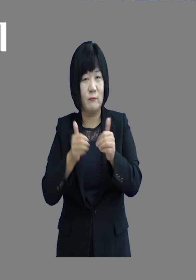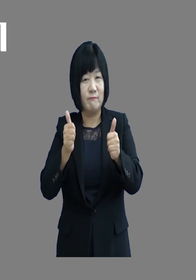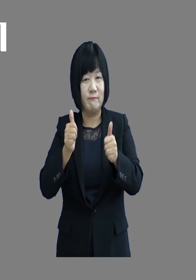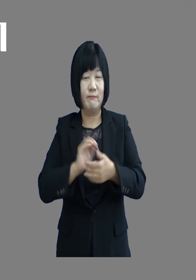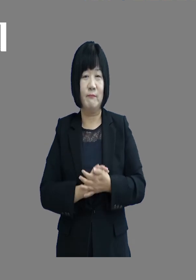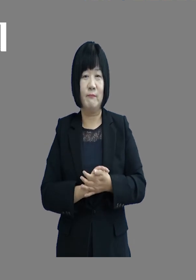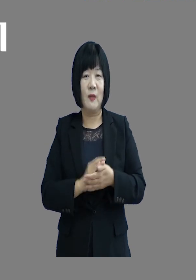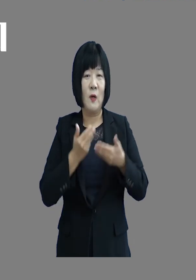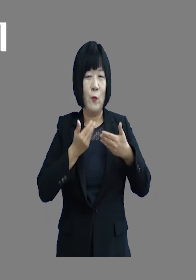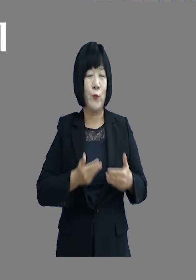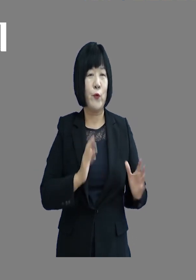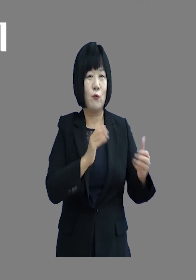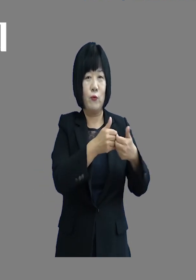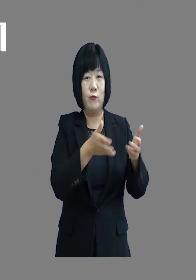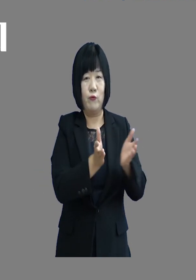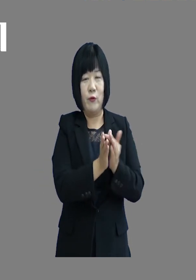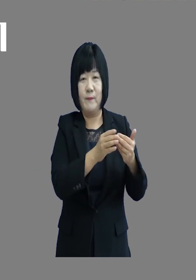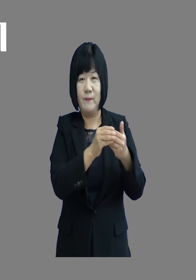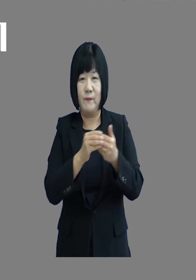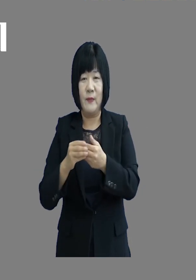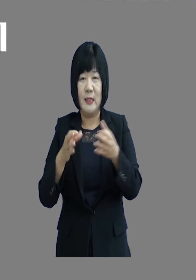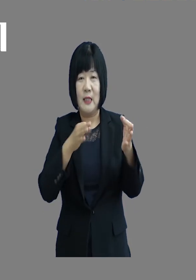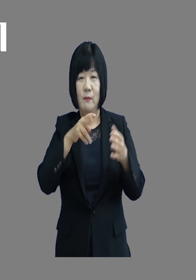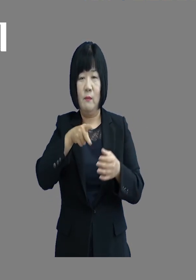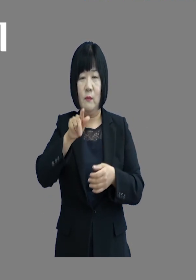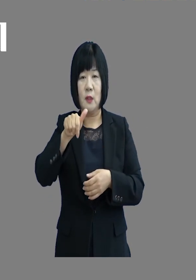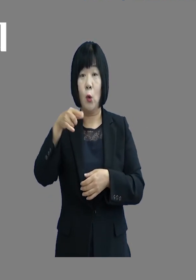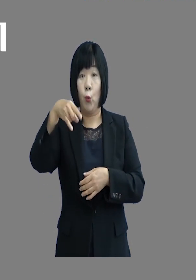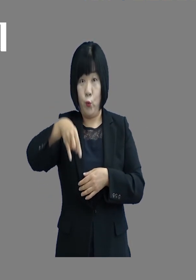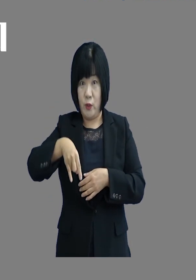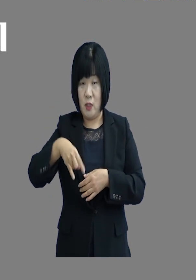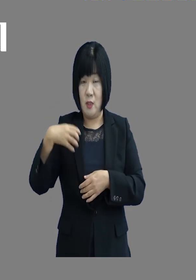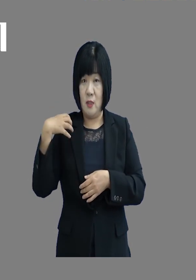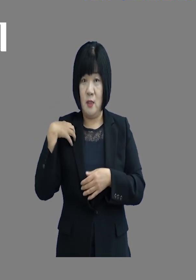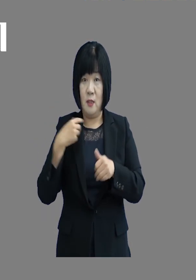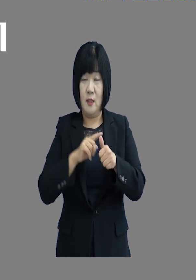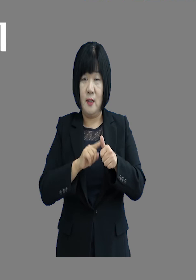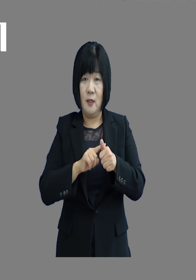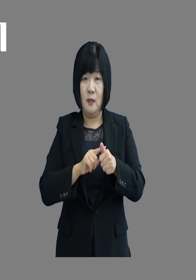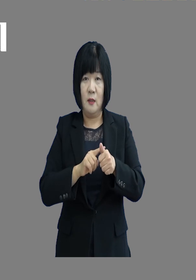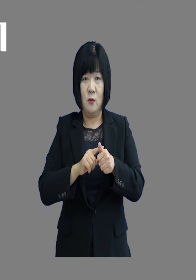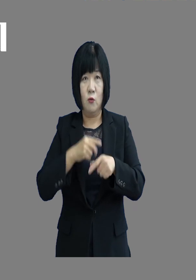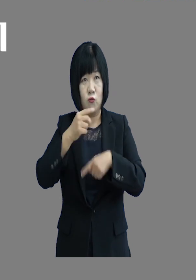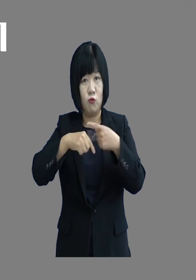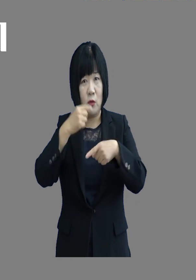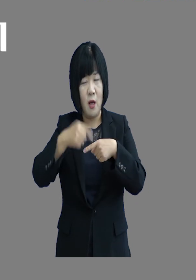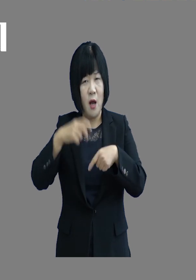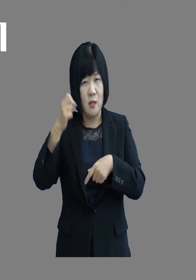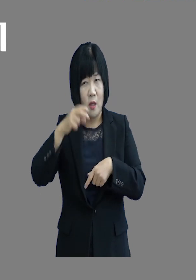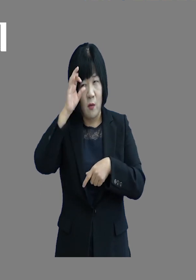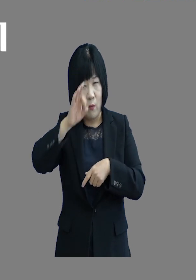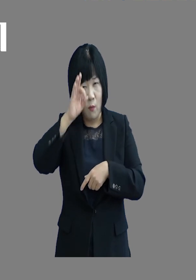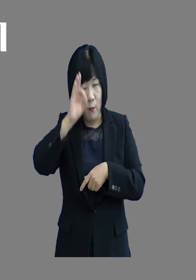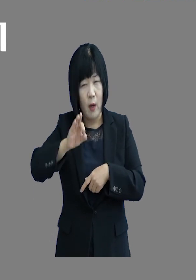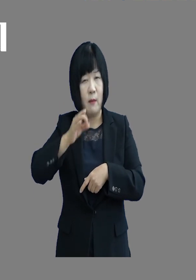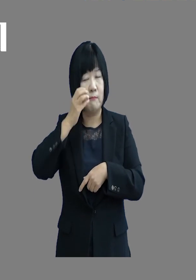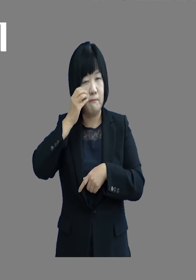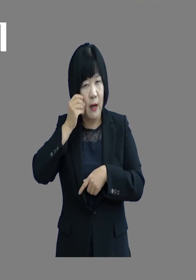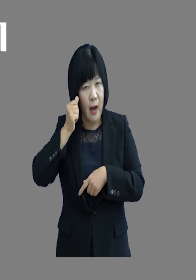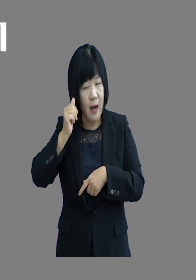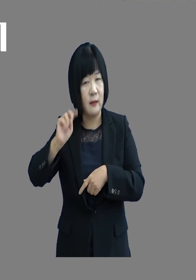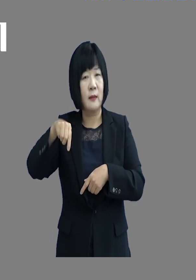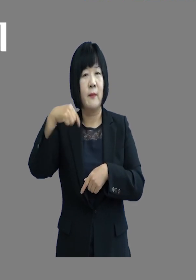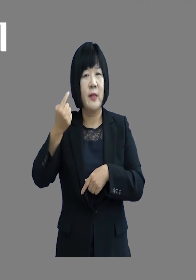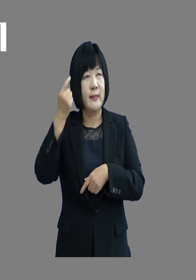조용한 수다를 이끌고 있는 김석휘 단장은 수어는 자꾸 보면 익숙해지고 익숙해지면 생각이